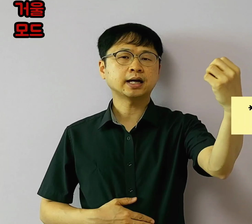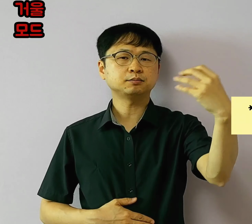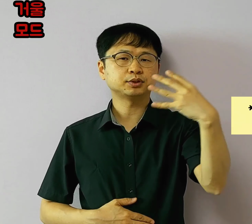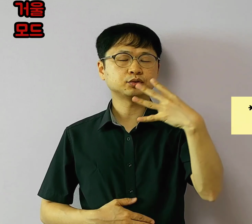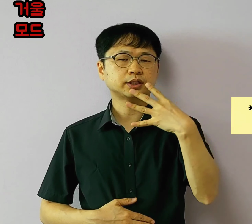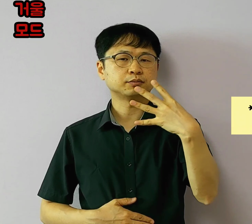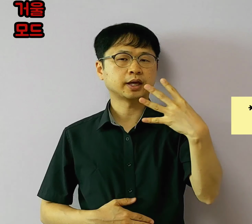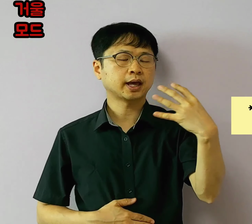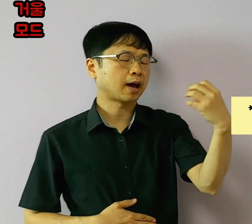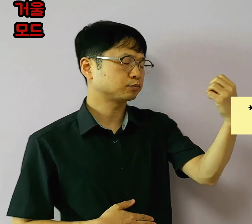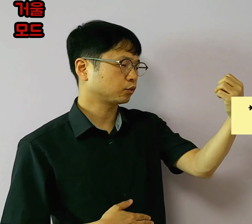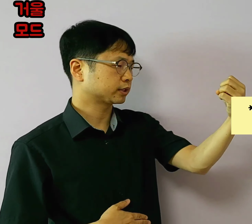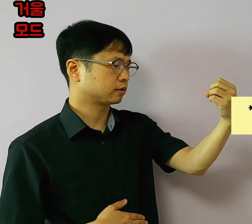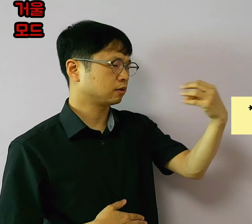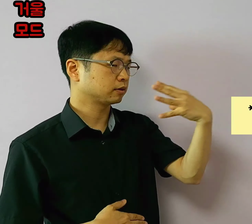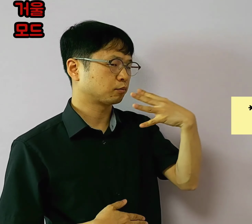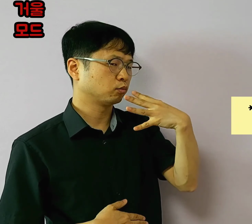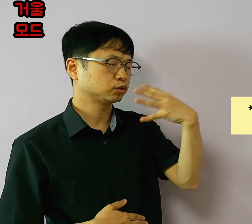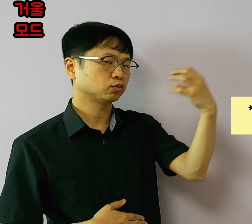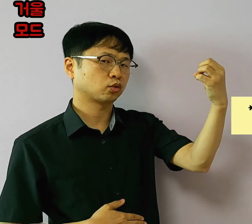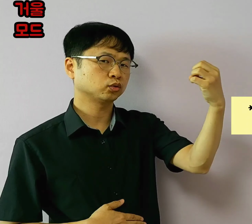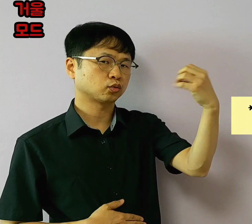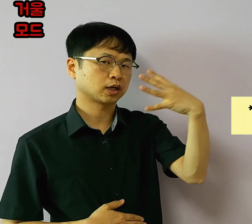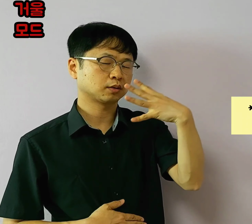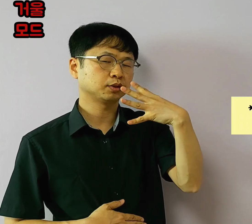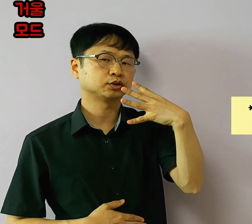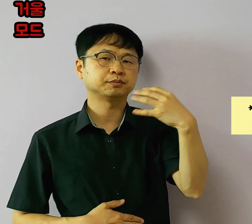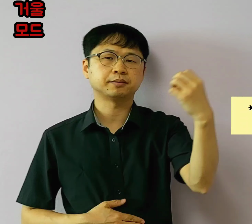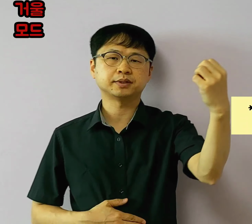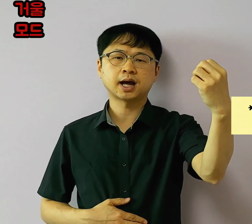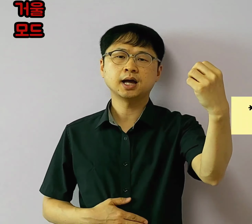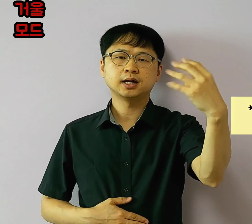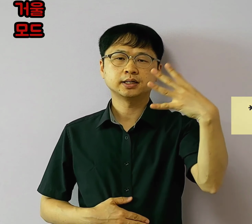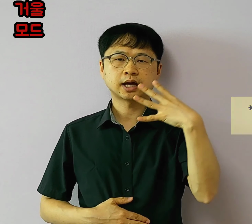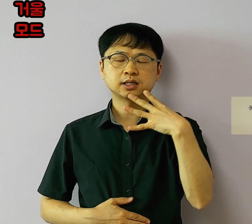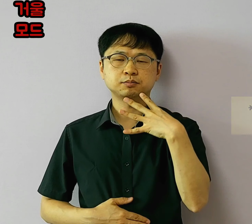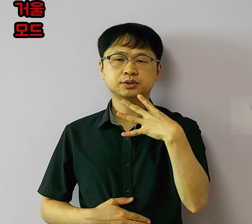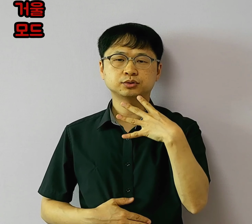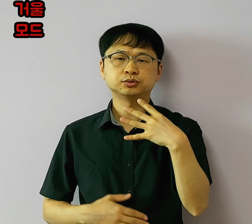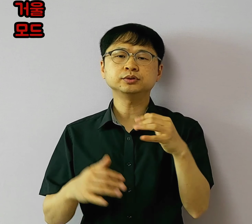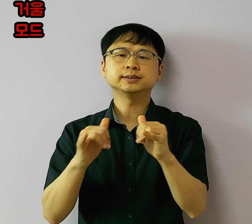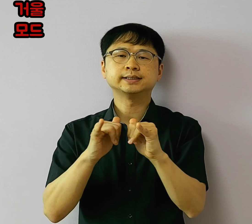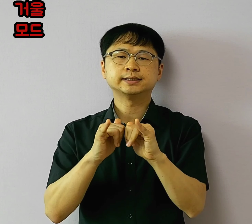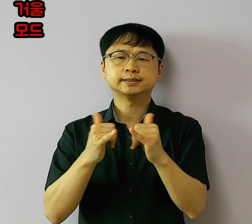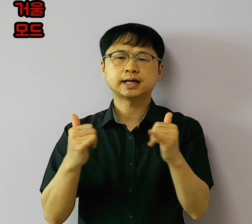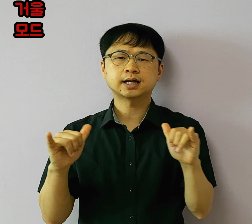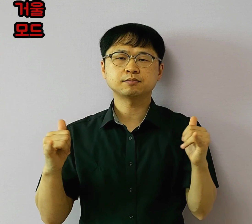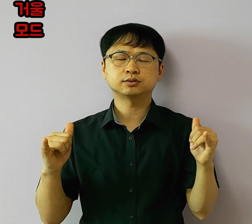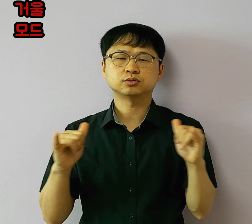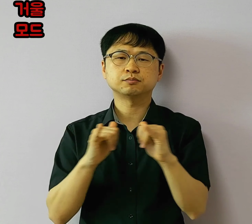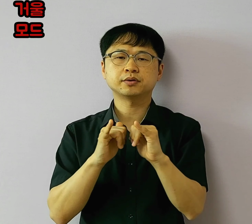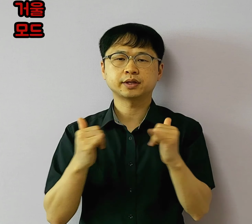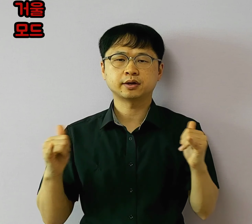나를 비추기 때문에 앞쪽에서 몸 쪽으로 손가락을 펴주시면 됩니다. 나를 비춰준 사람이라는 소는